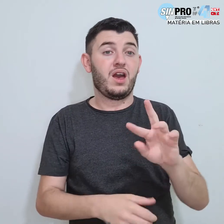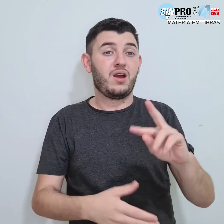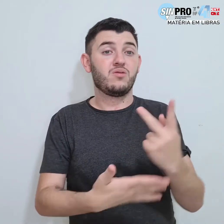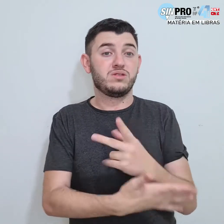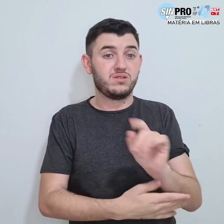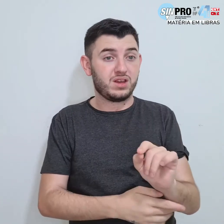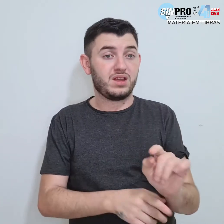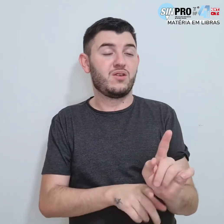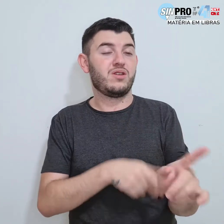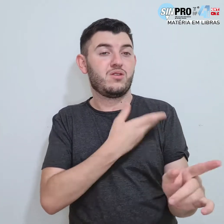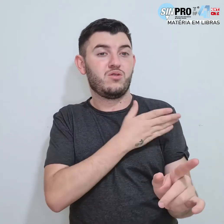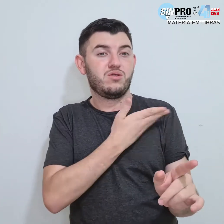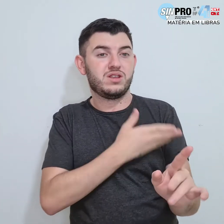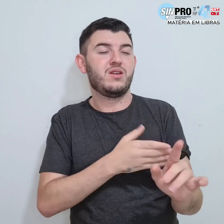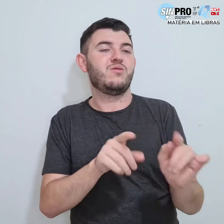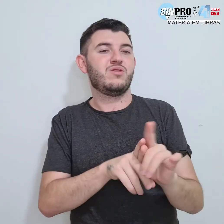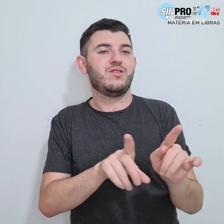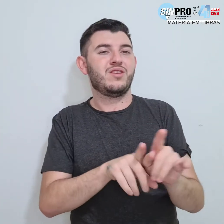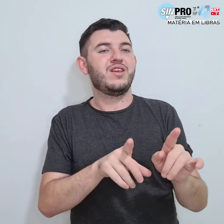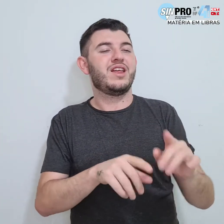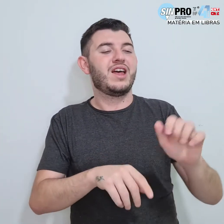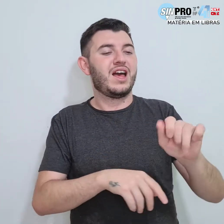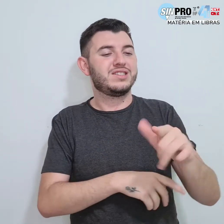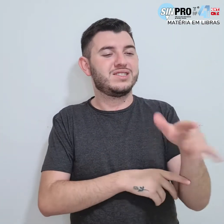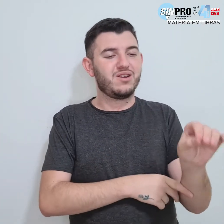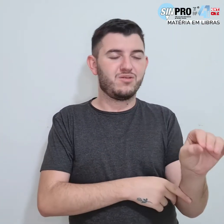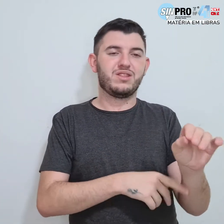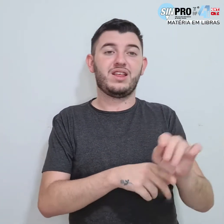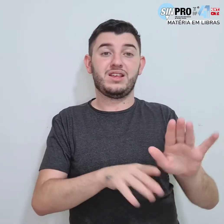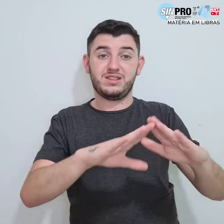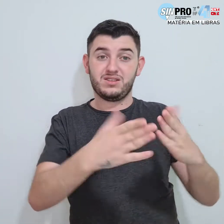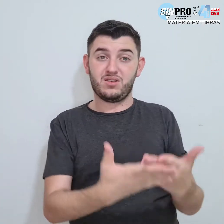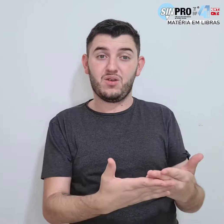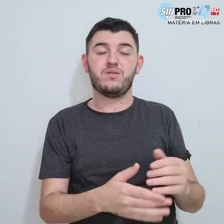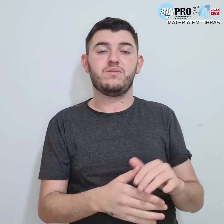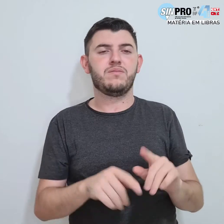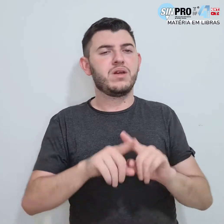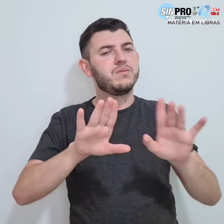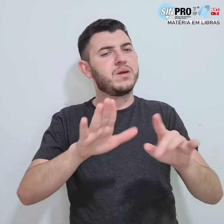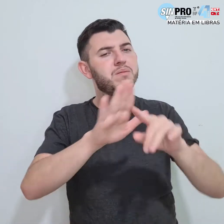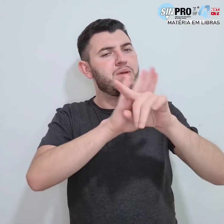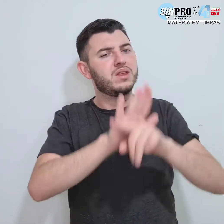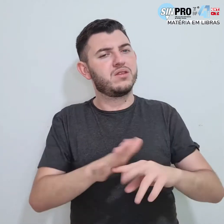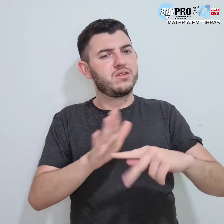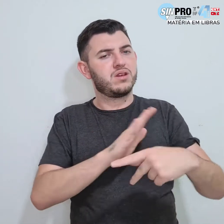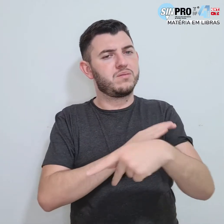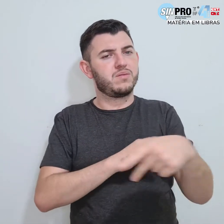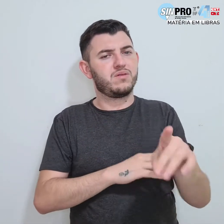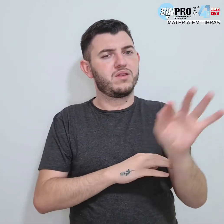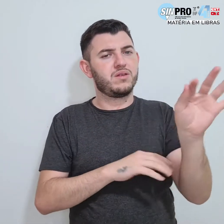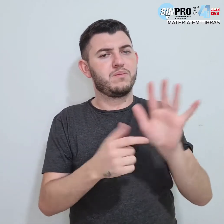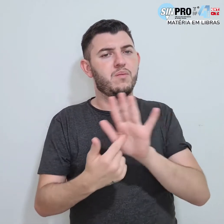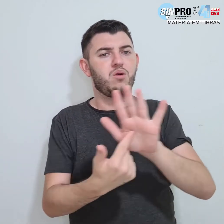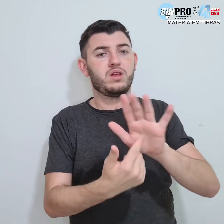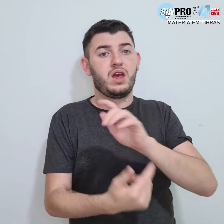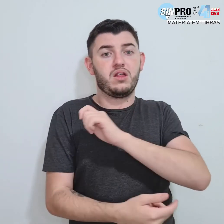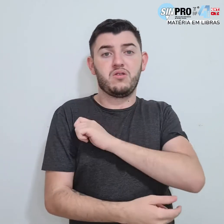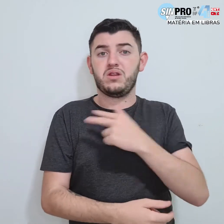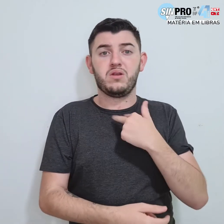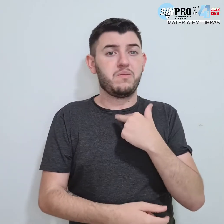do Simpro mostra que mais de 120 mil estudantes do DF não podem assistir e participar de nenhum tipo de